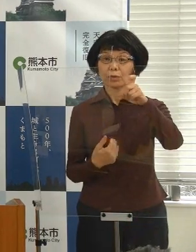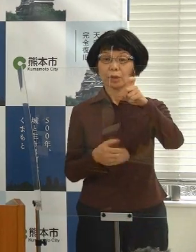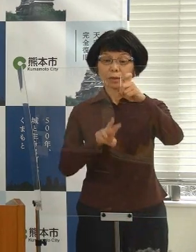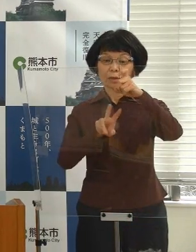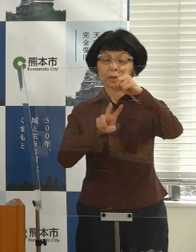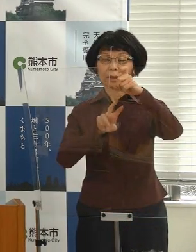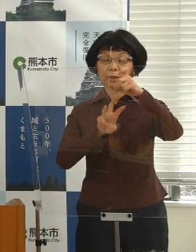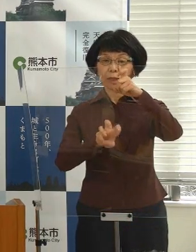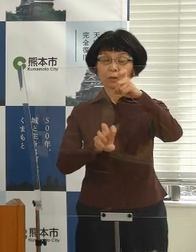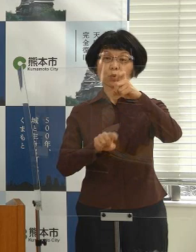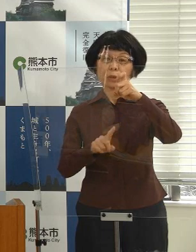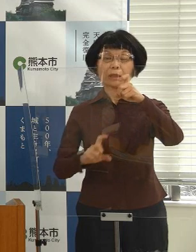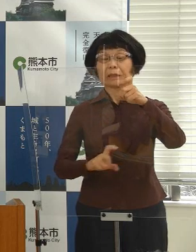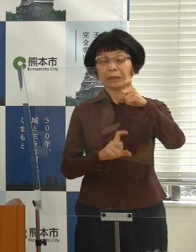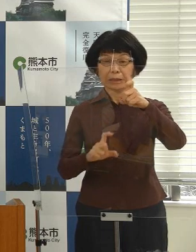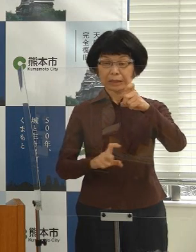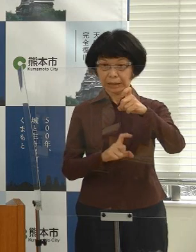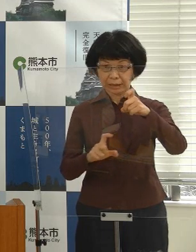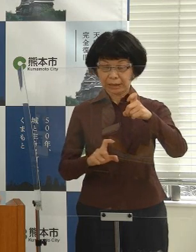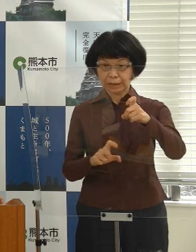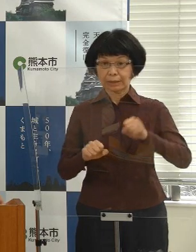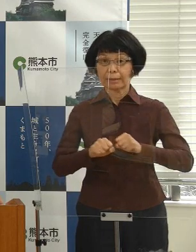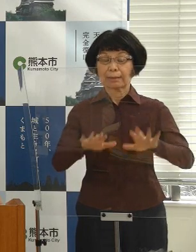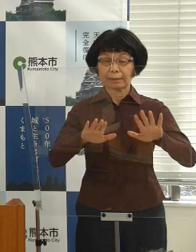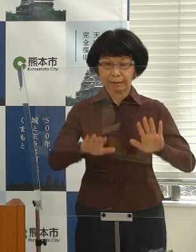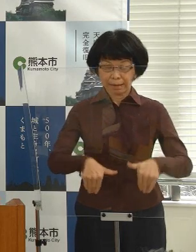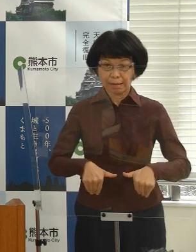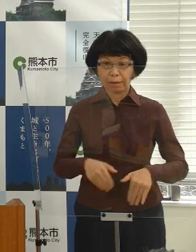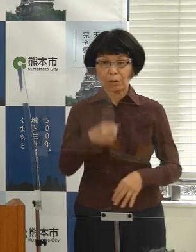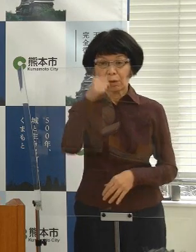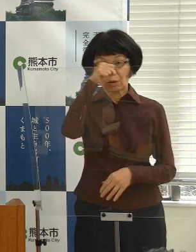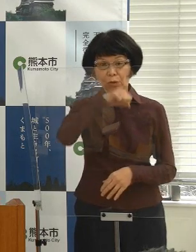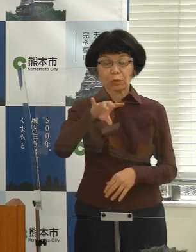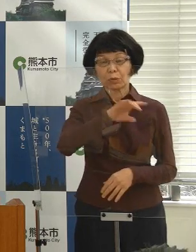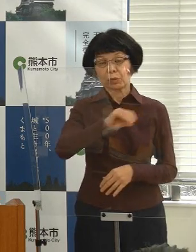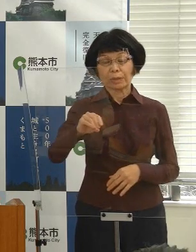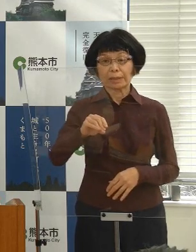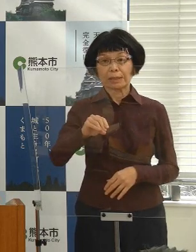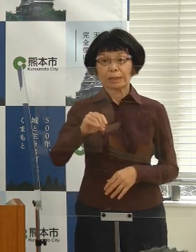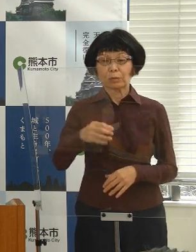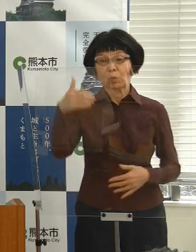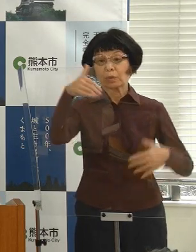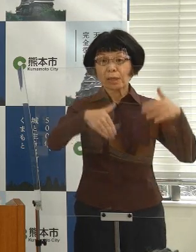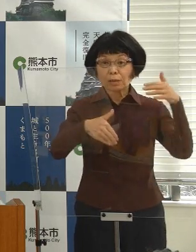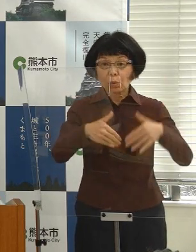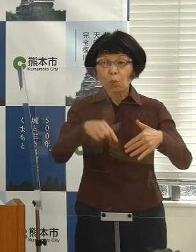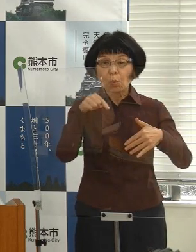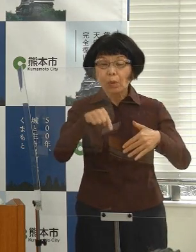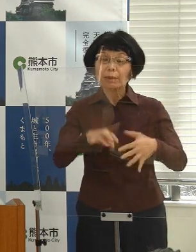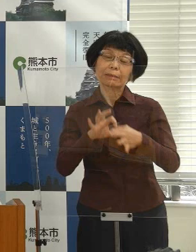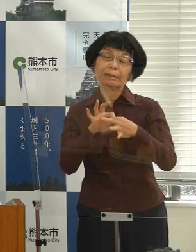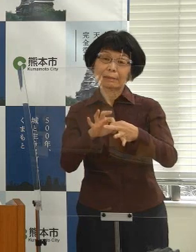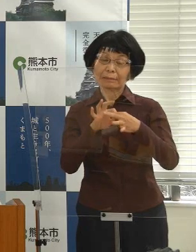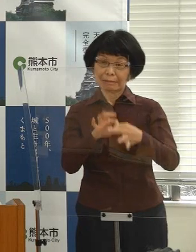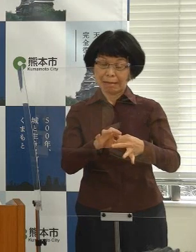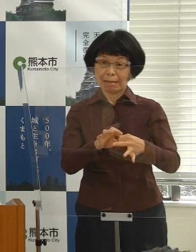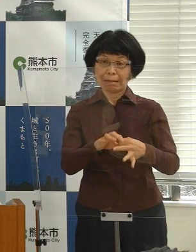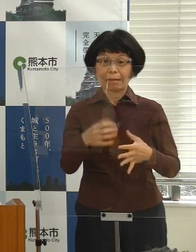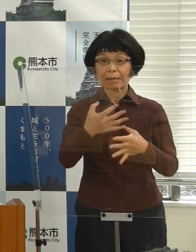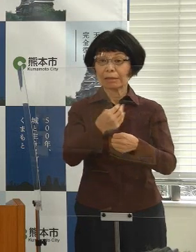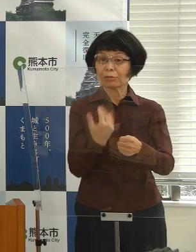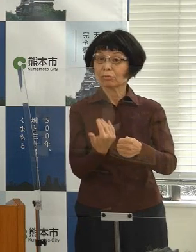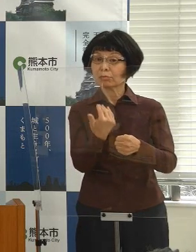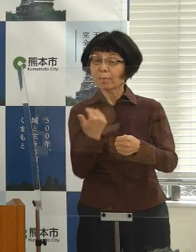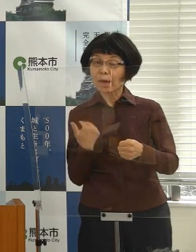月31日に実施をされました衆議院議員総選挙についてですが、期日前投票